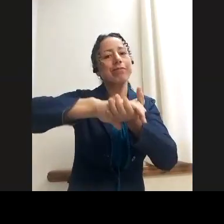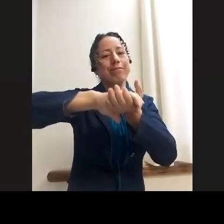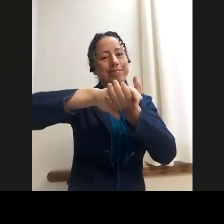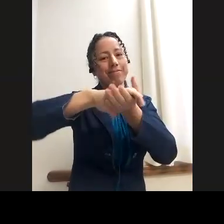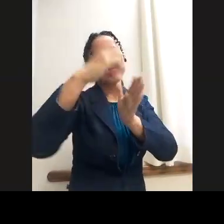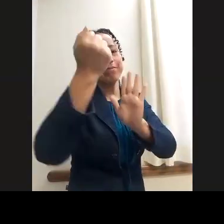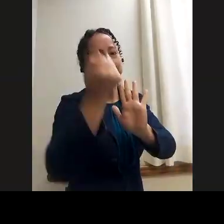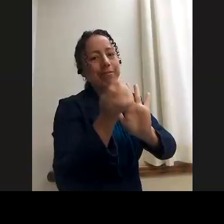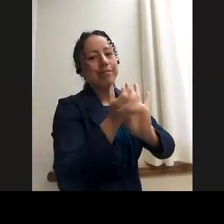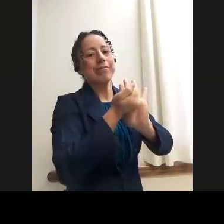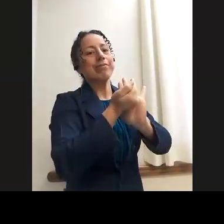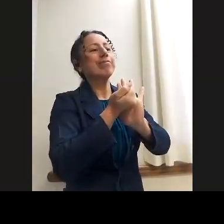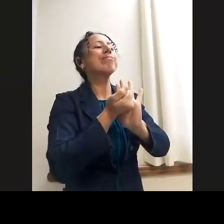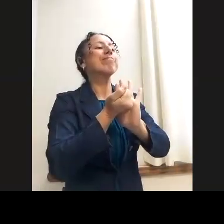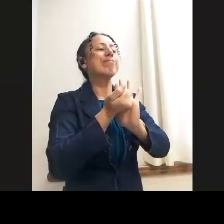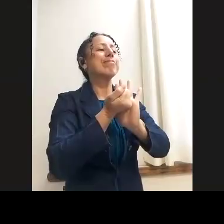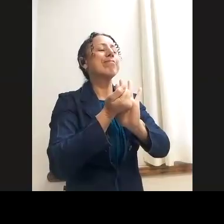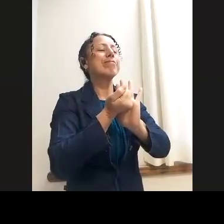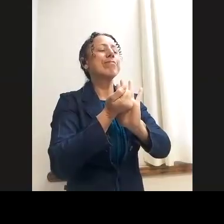me casar.